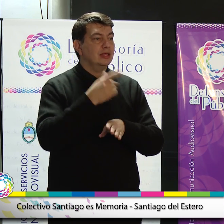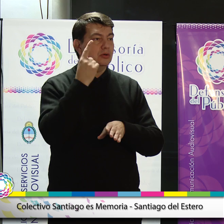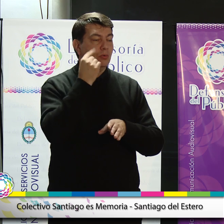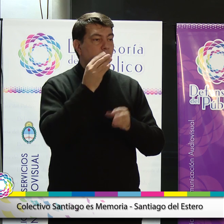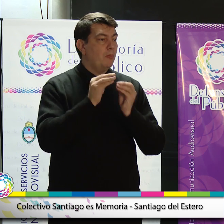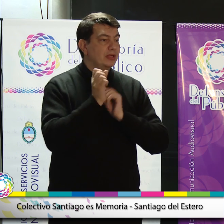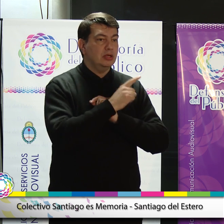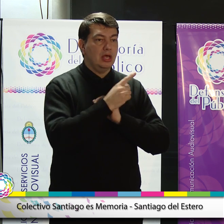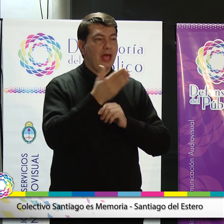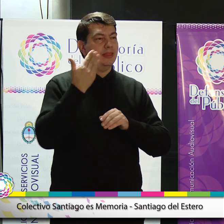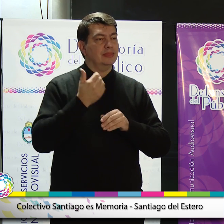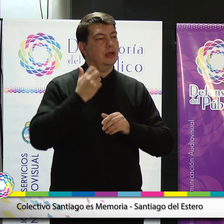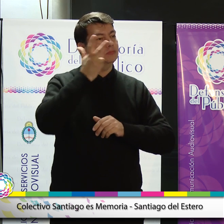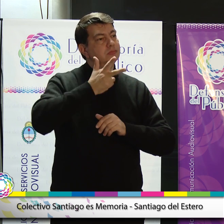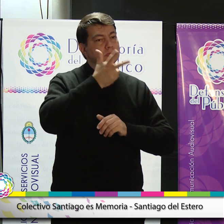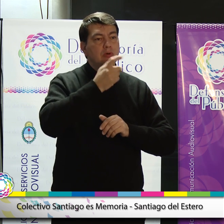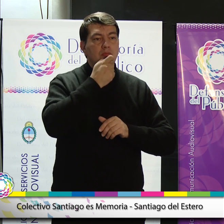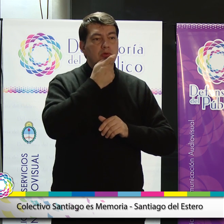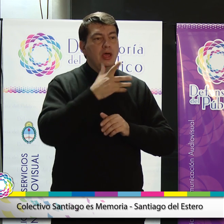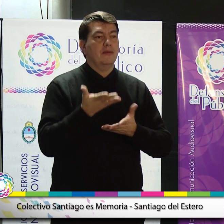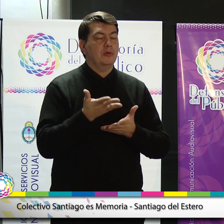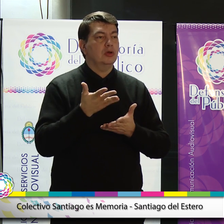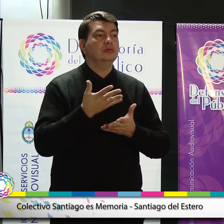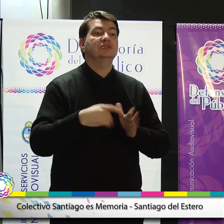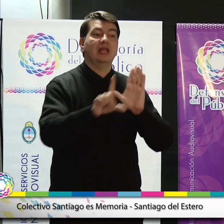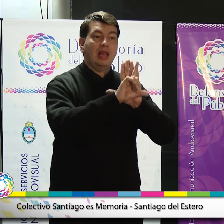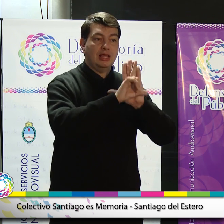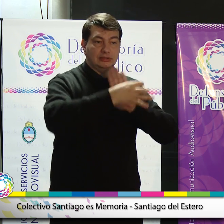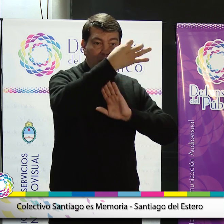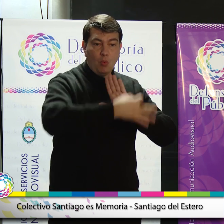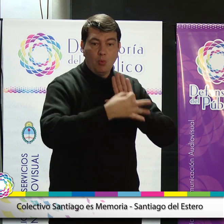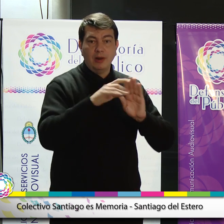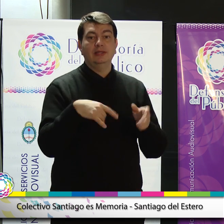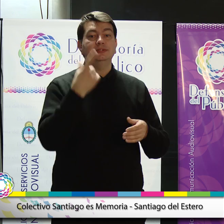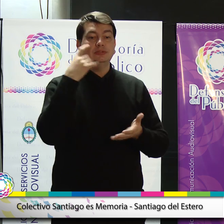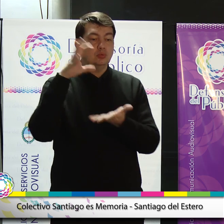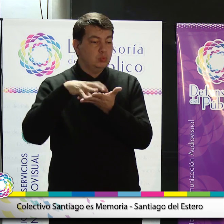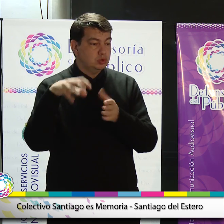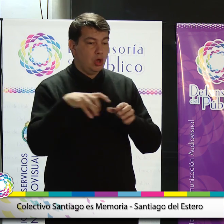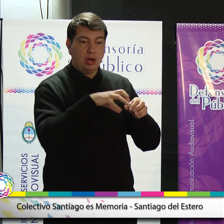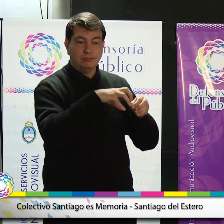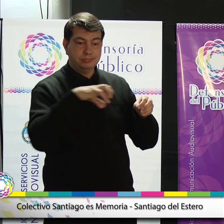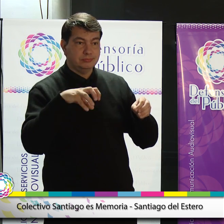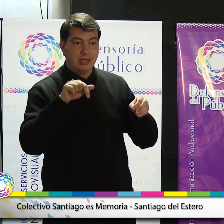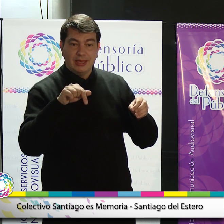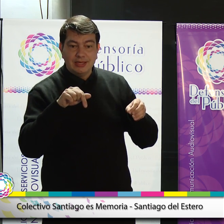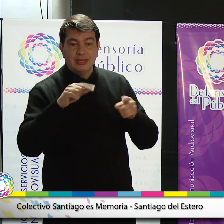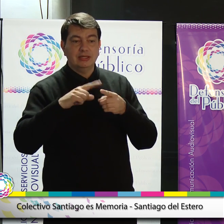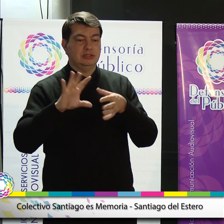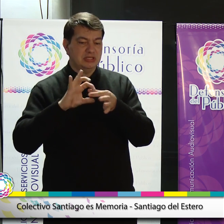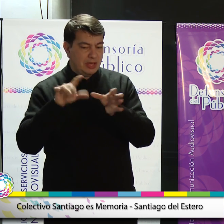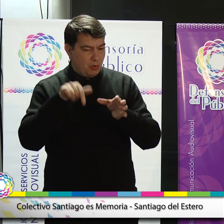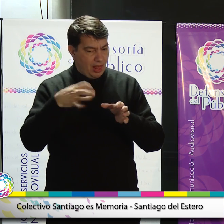más temprano que es que los órganos de aplicación de la ley deben ser multisectoriales democráticos